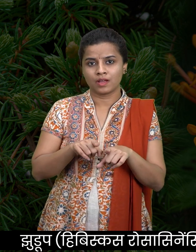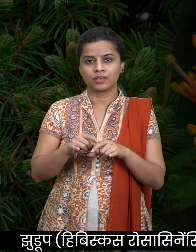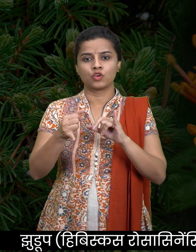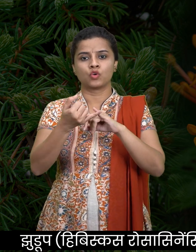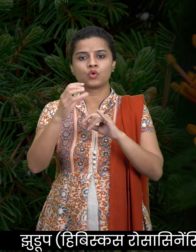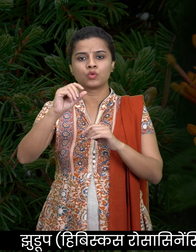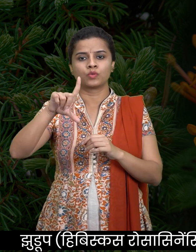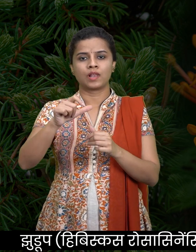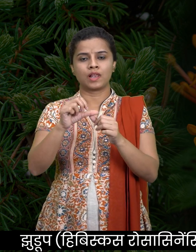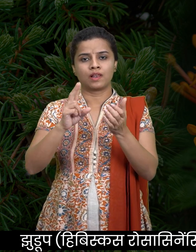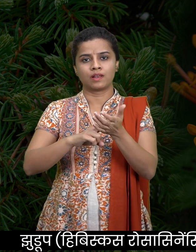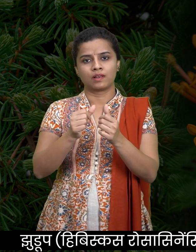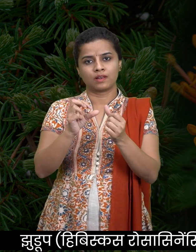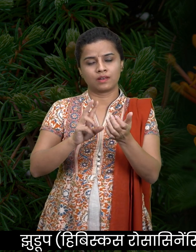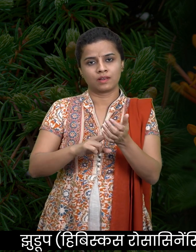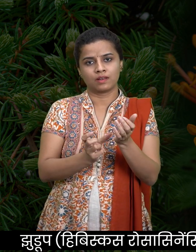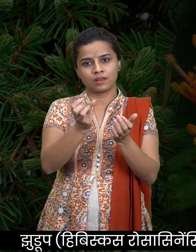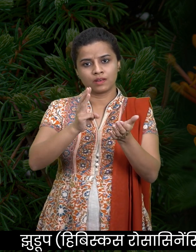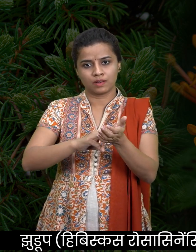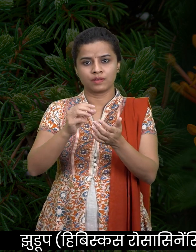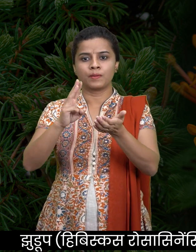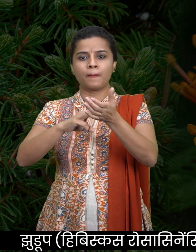मँगेफेरा इंडिका आंबा असू शकते.